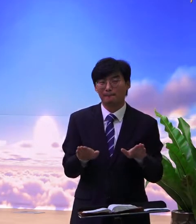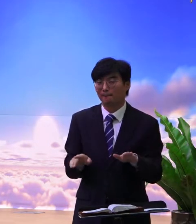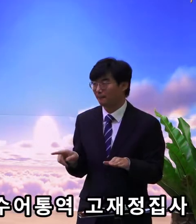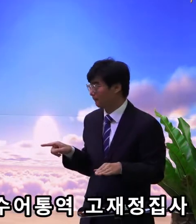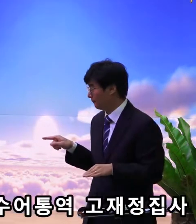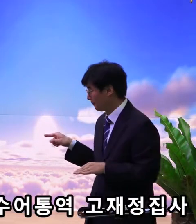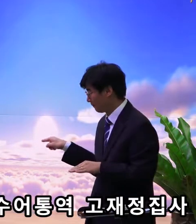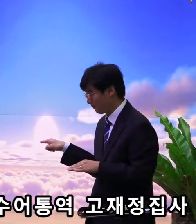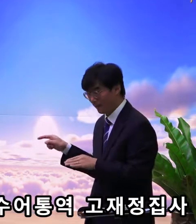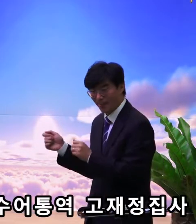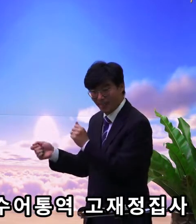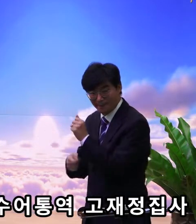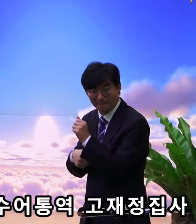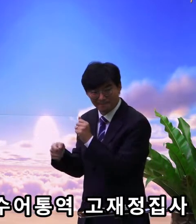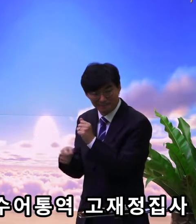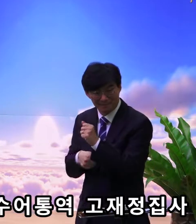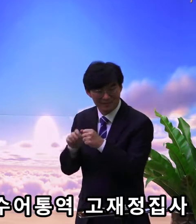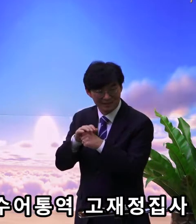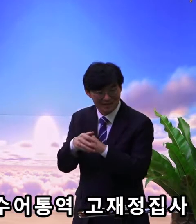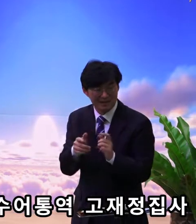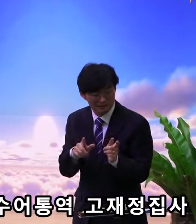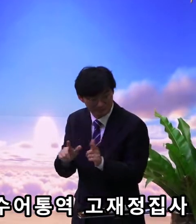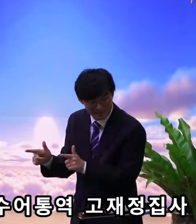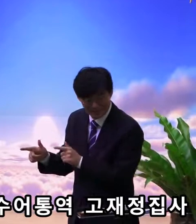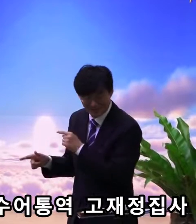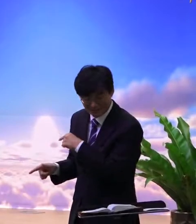과일, 열매 이런 것들이 드려져 있습니다.